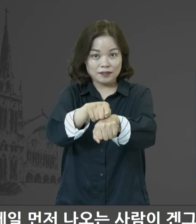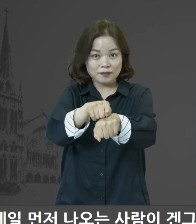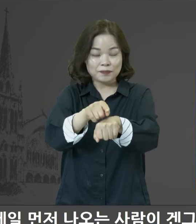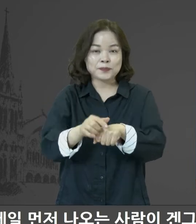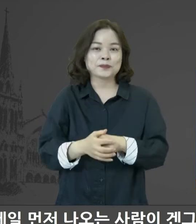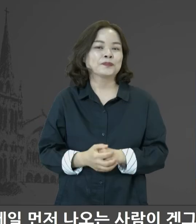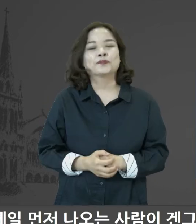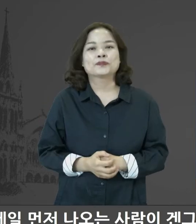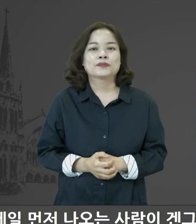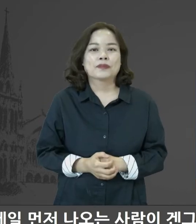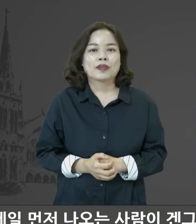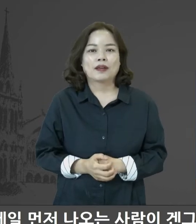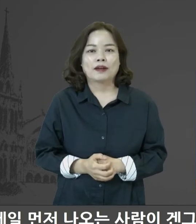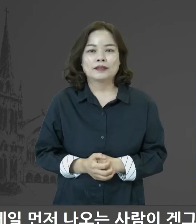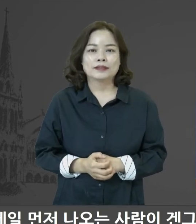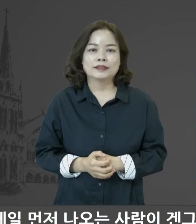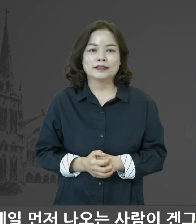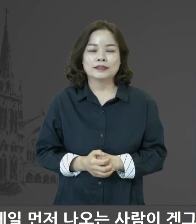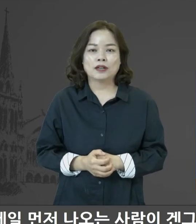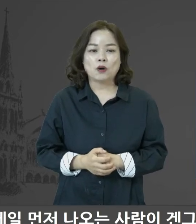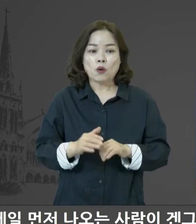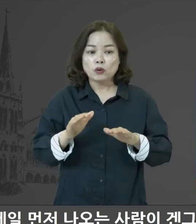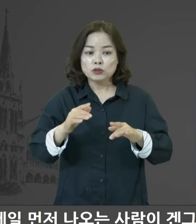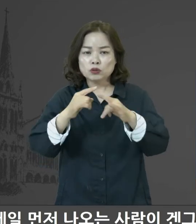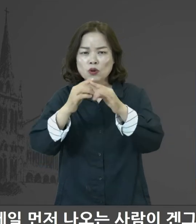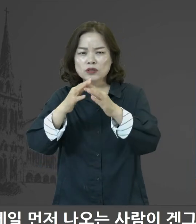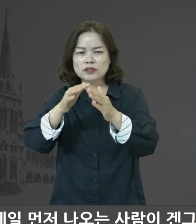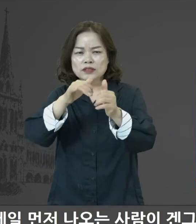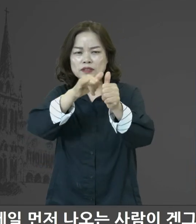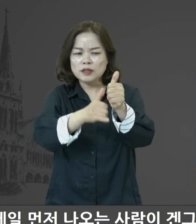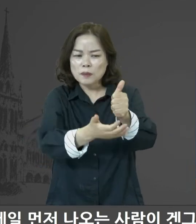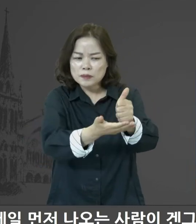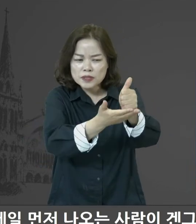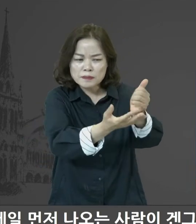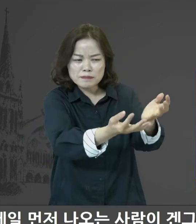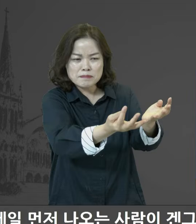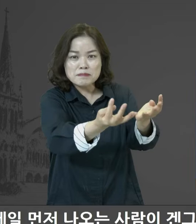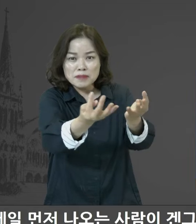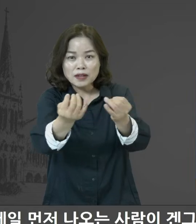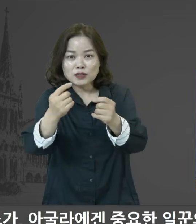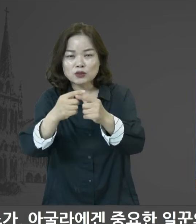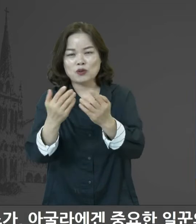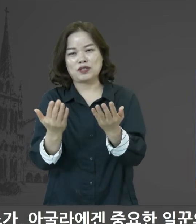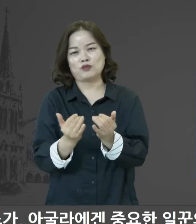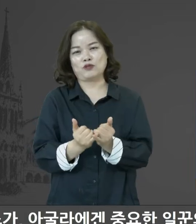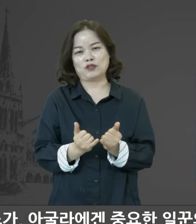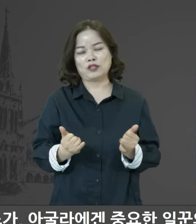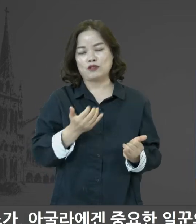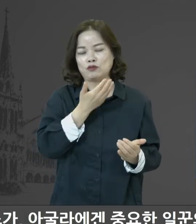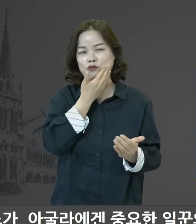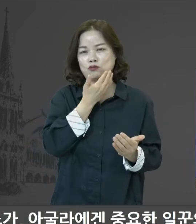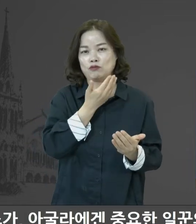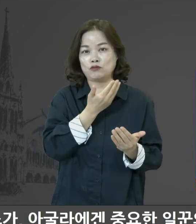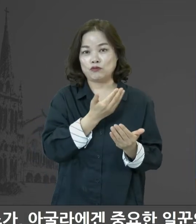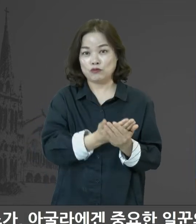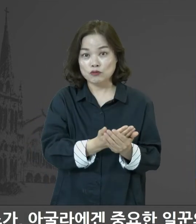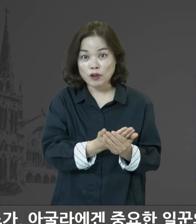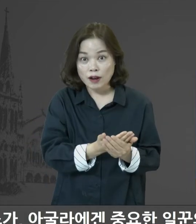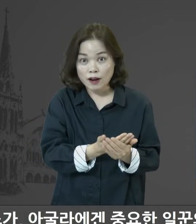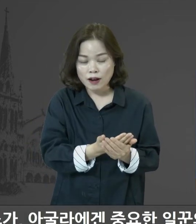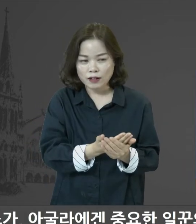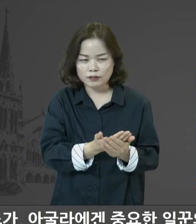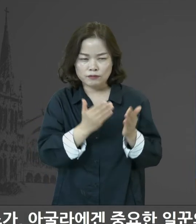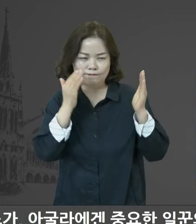때문입니다. 그것은 오늘 교회를 섬기려는 많은 교회의 일꾼들에게 중요한